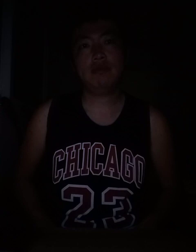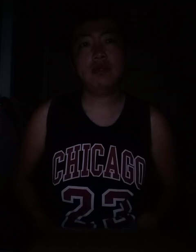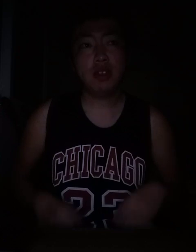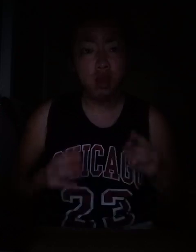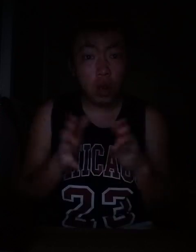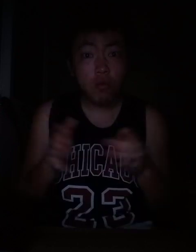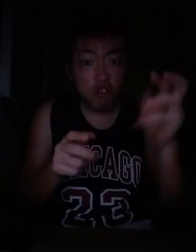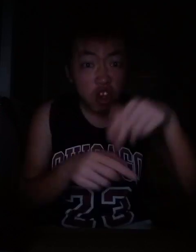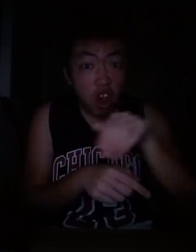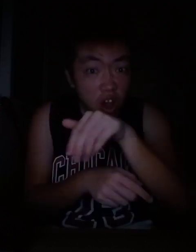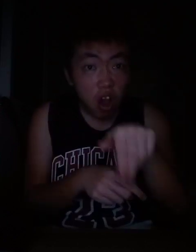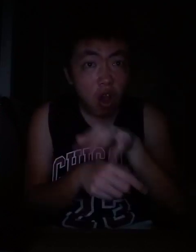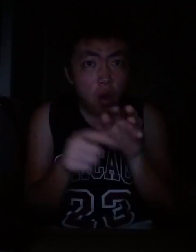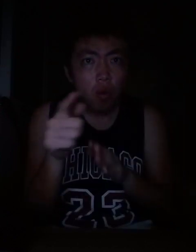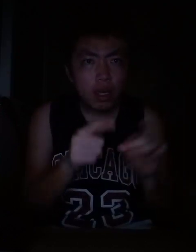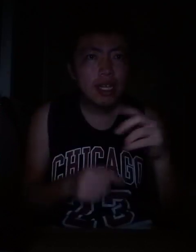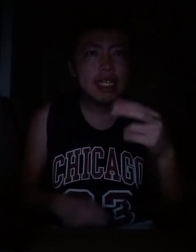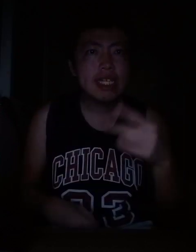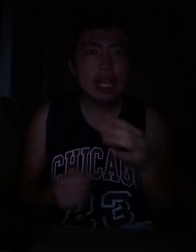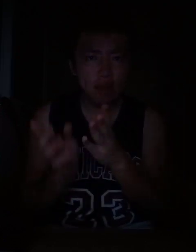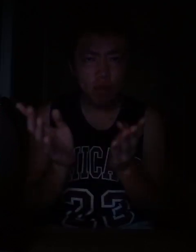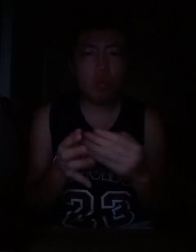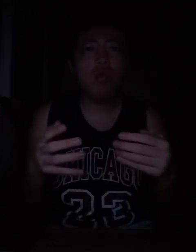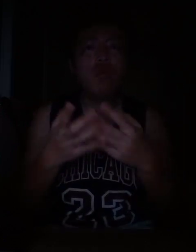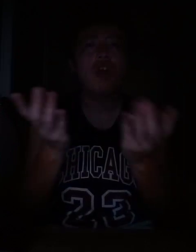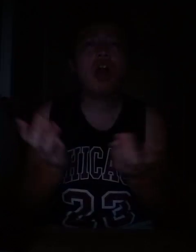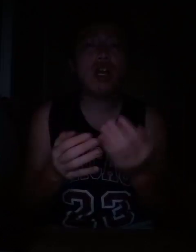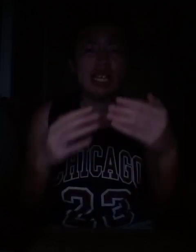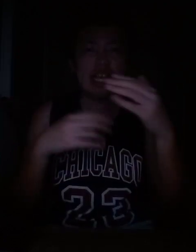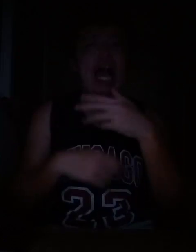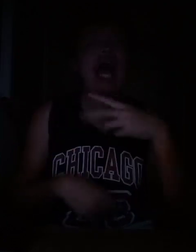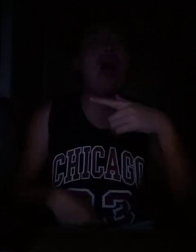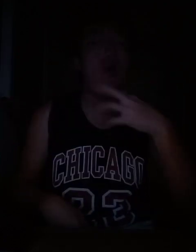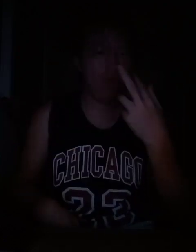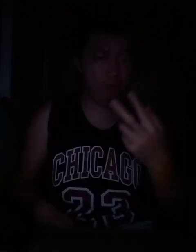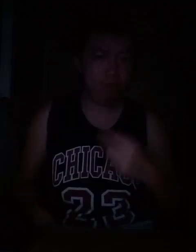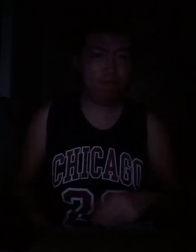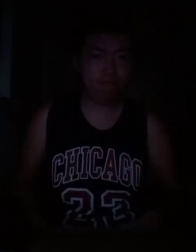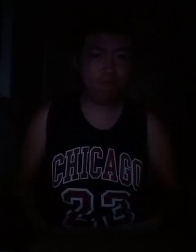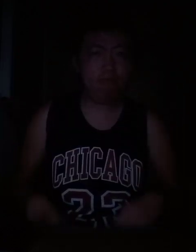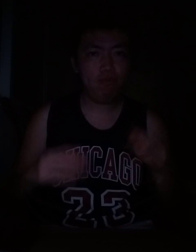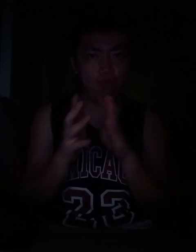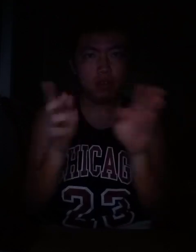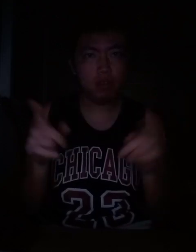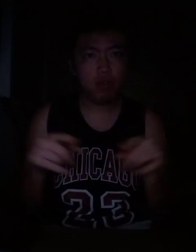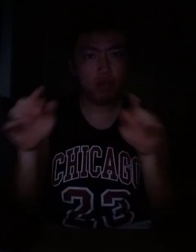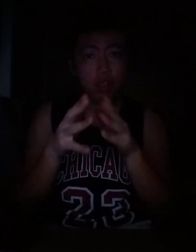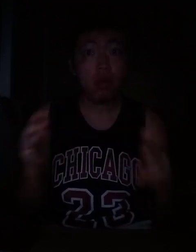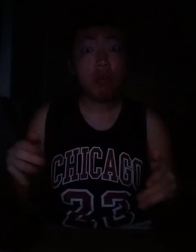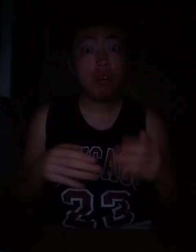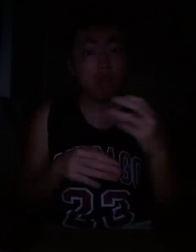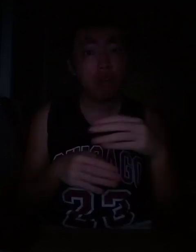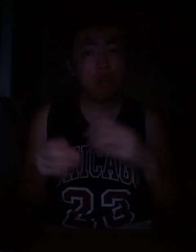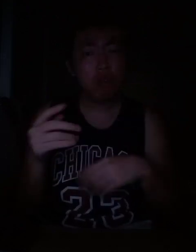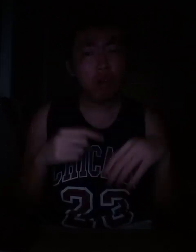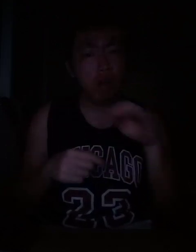전라북도가 대대적으로 홍보했던 새만금 국제공항 사업입니다. 지역 정치인들은 잼버리 대회를 공항 건설의 명분 중